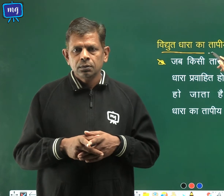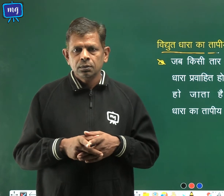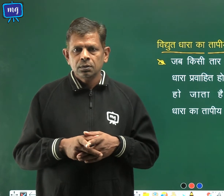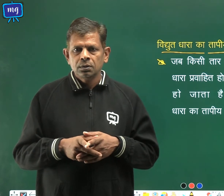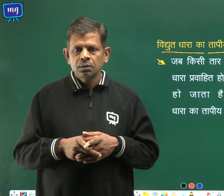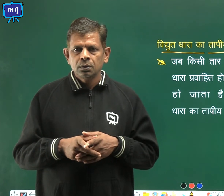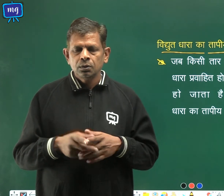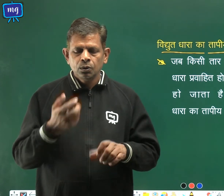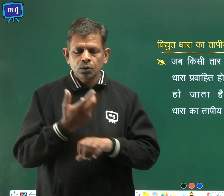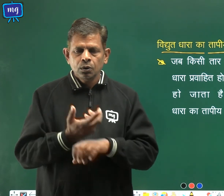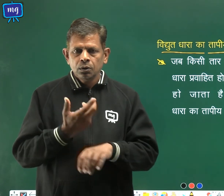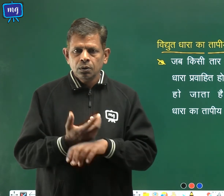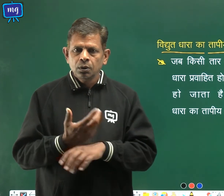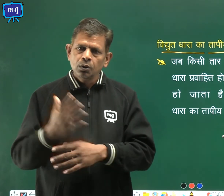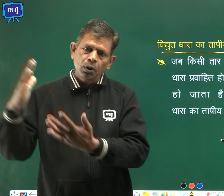तापीय प्रभाव,